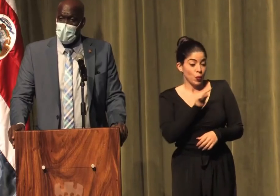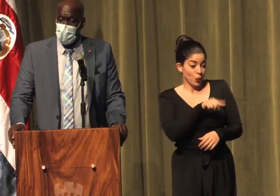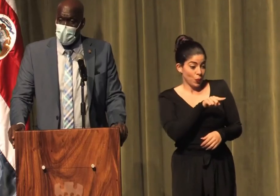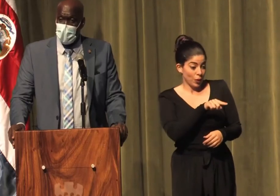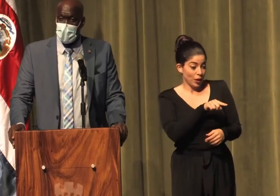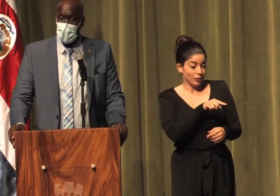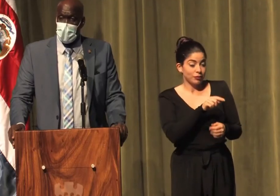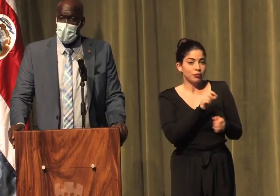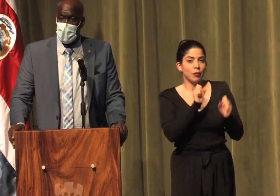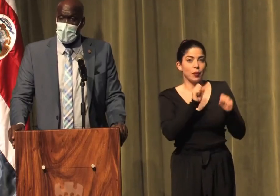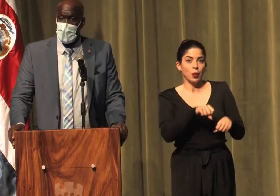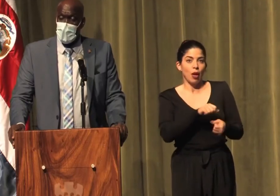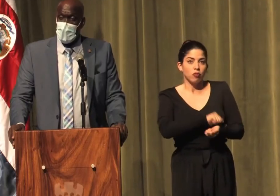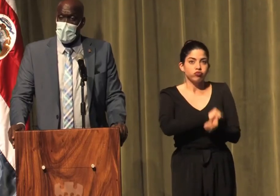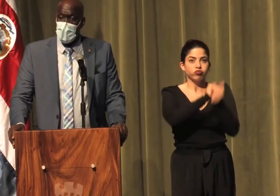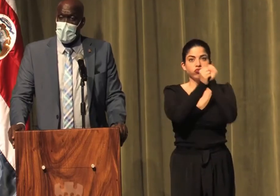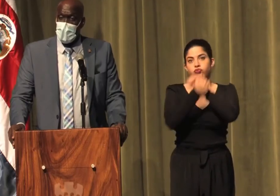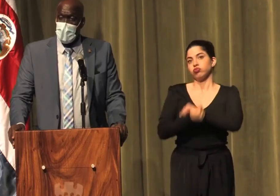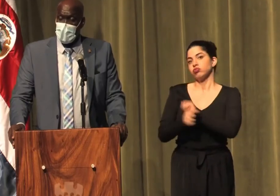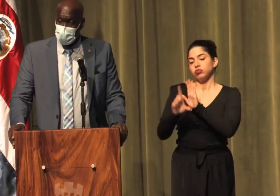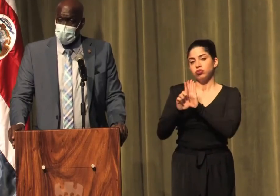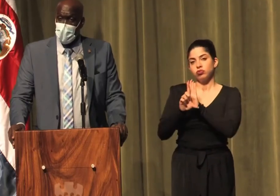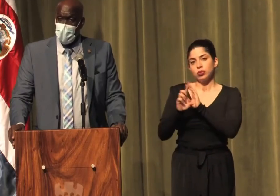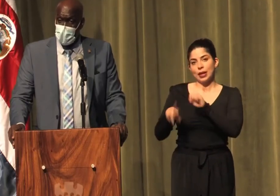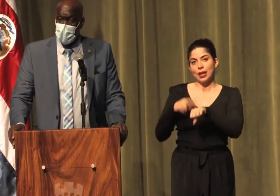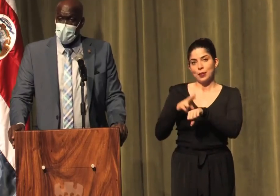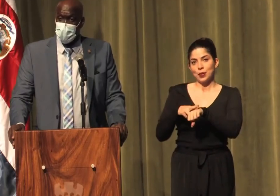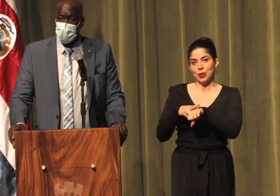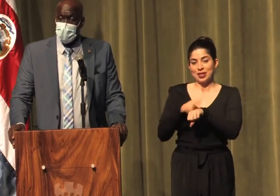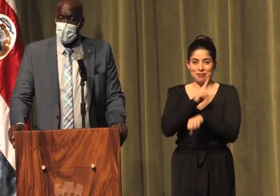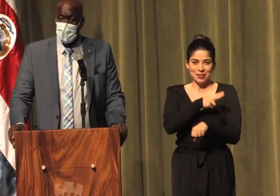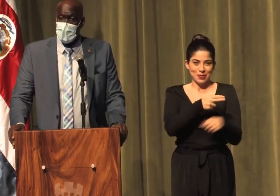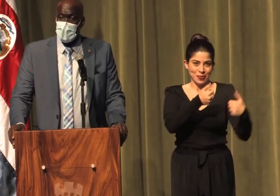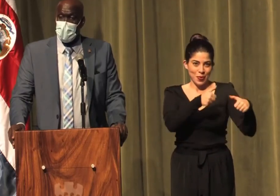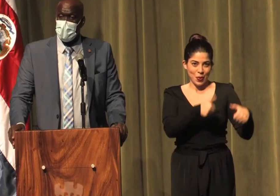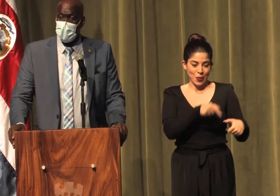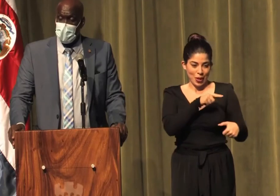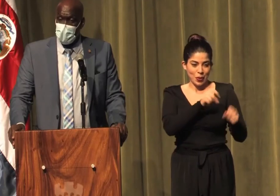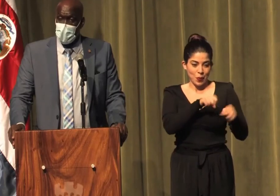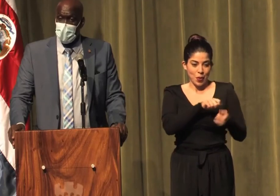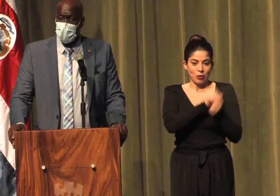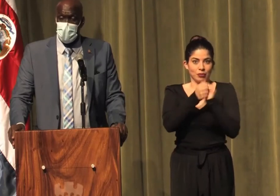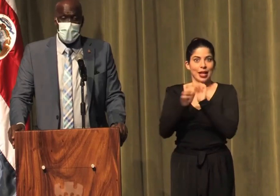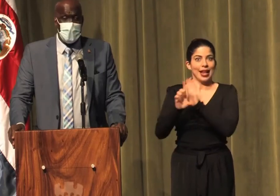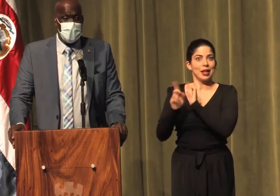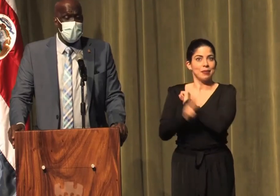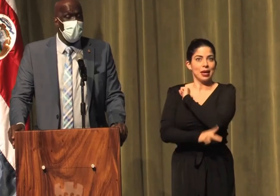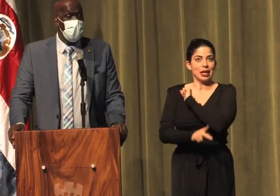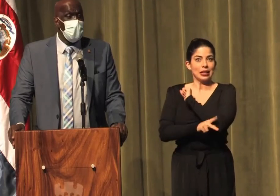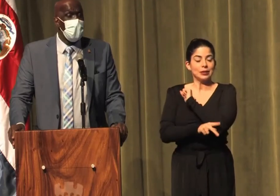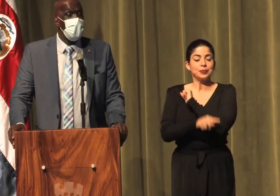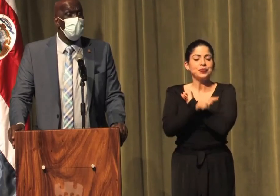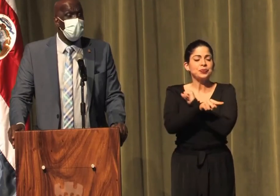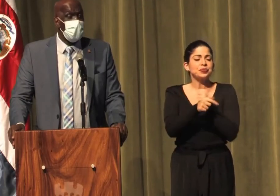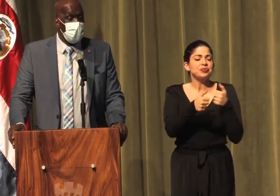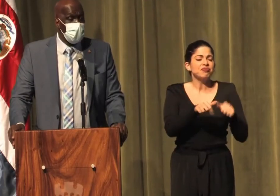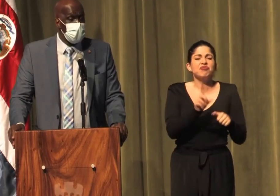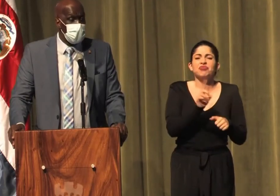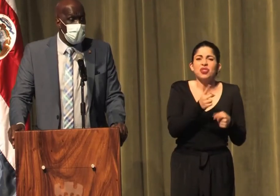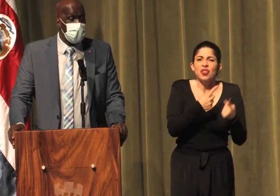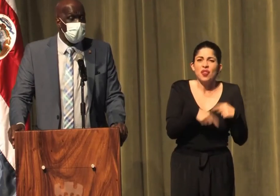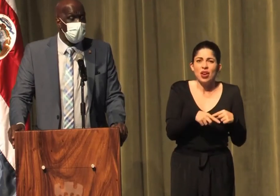de la República esos acuerdos que derivan de una